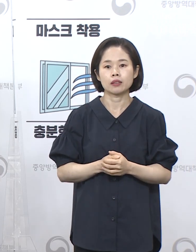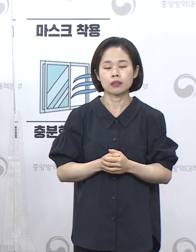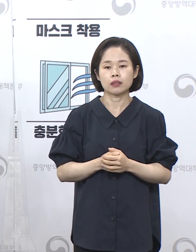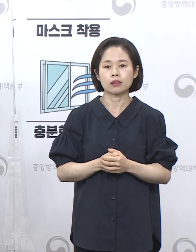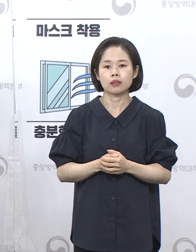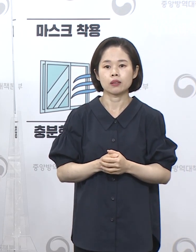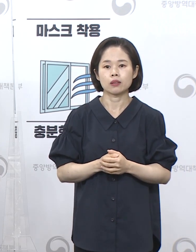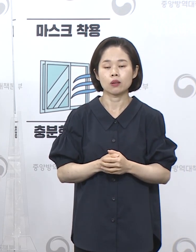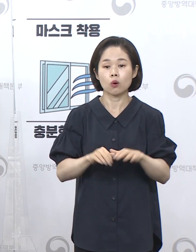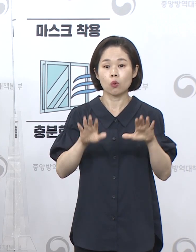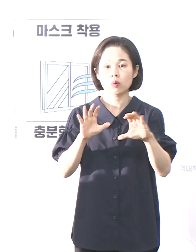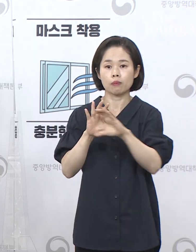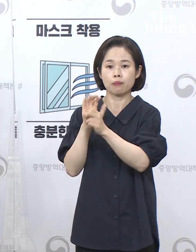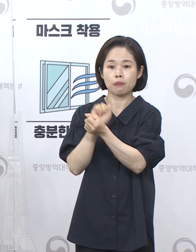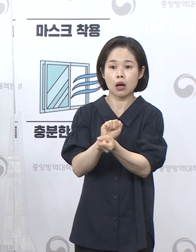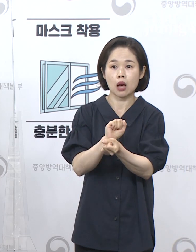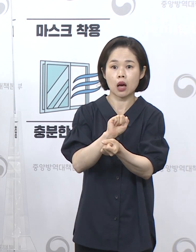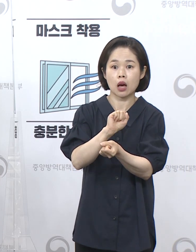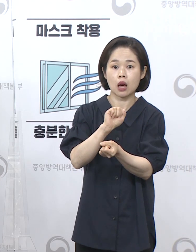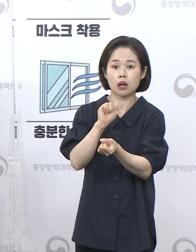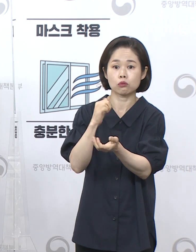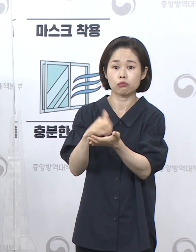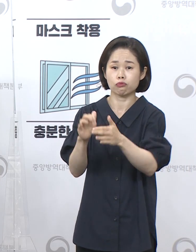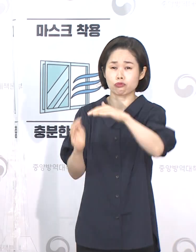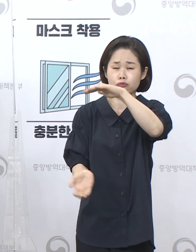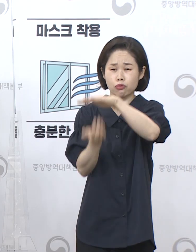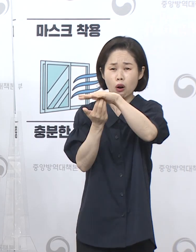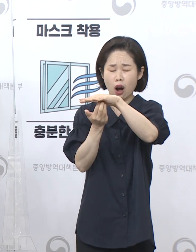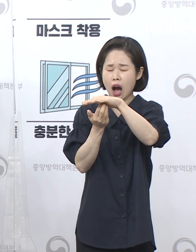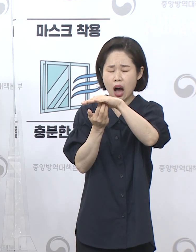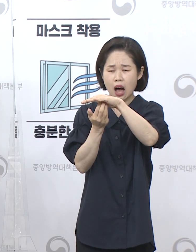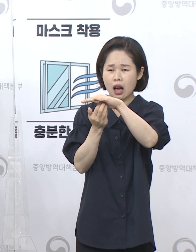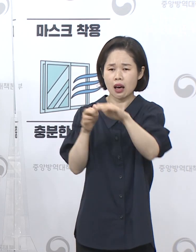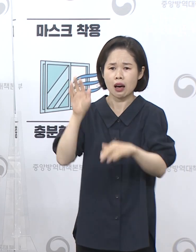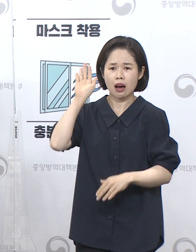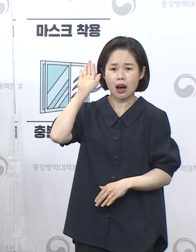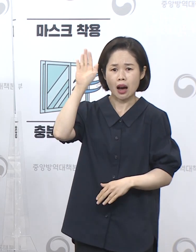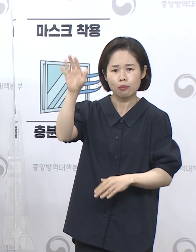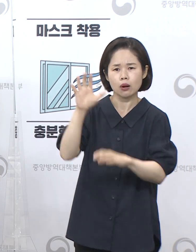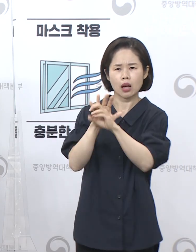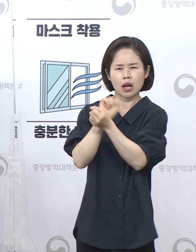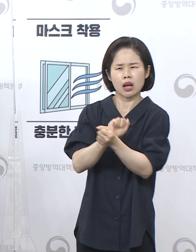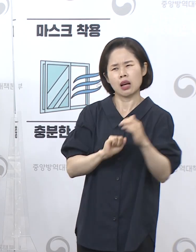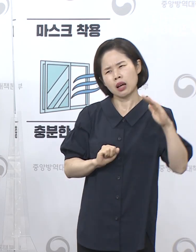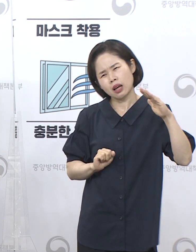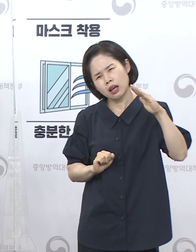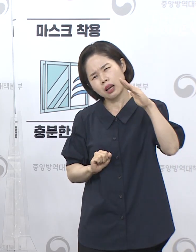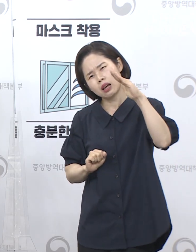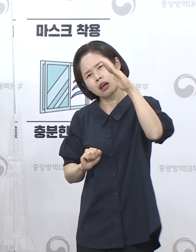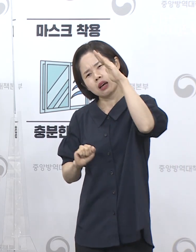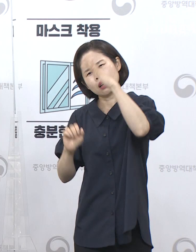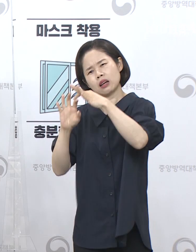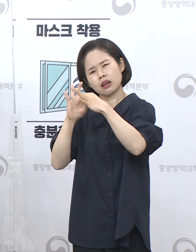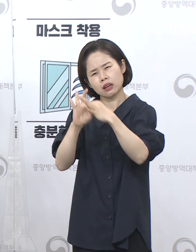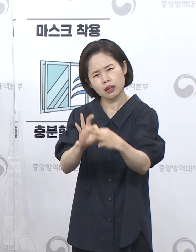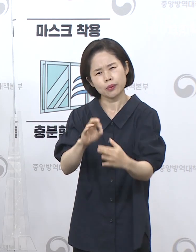오늘 1일 확진자 규모가 최고치로 나타났고 당분간 증가세가 지속될 가능성이 높은